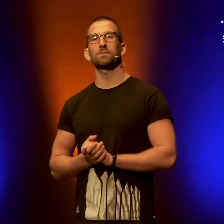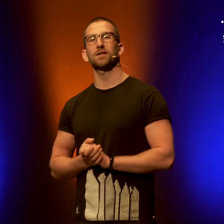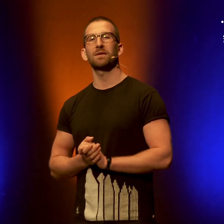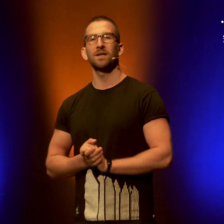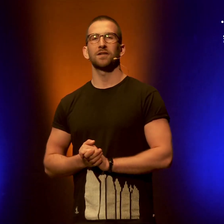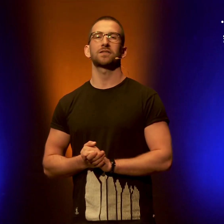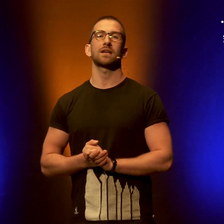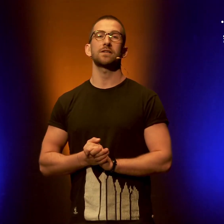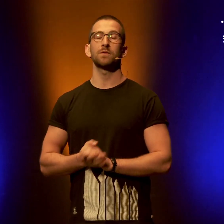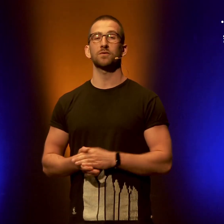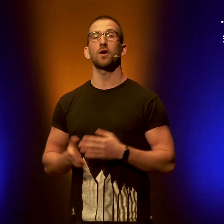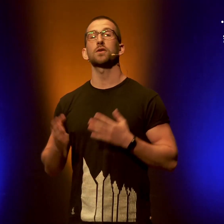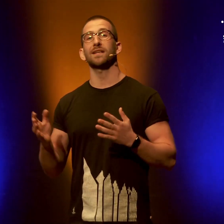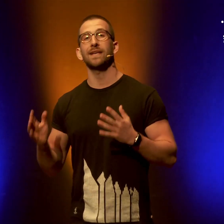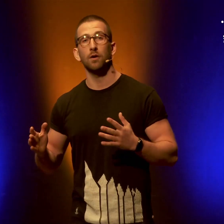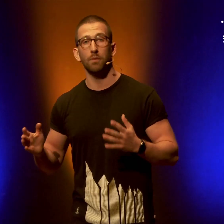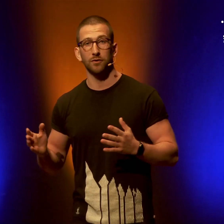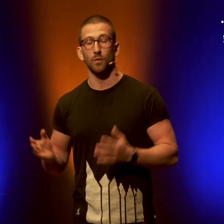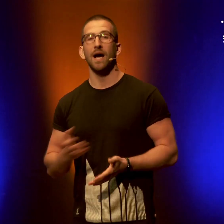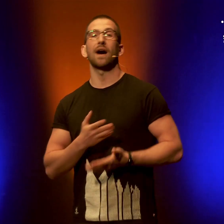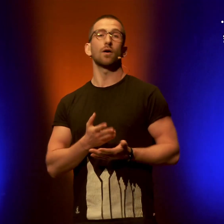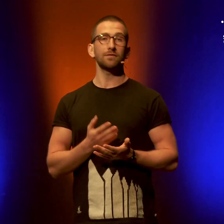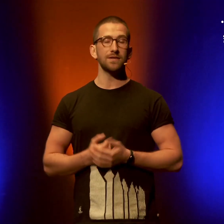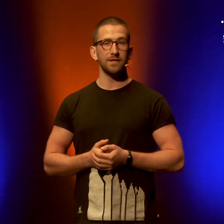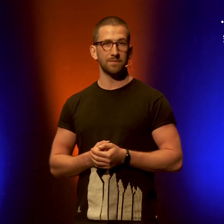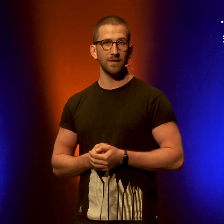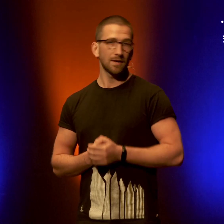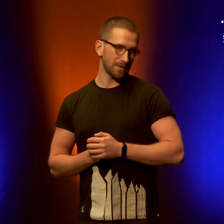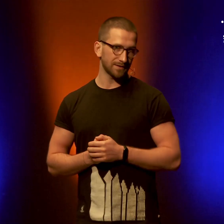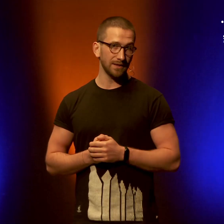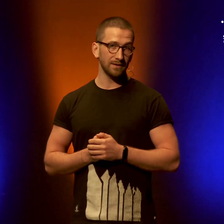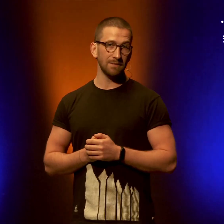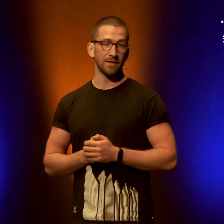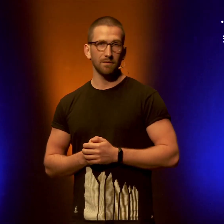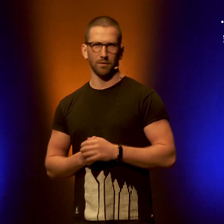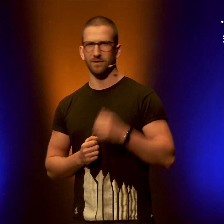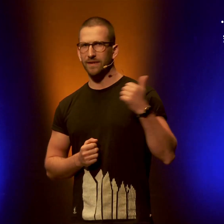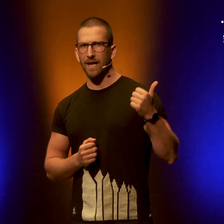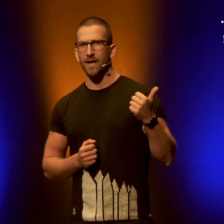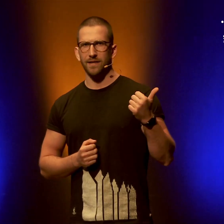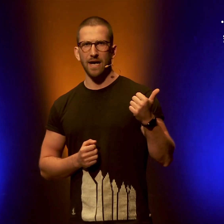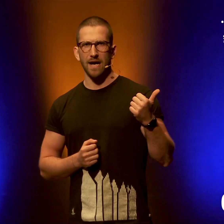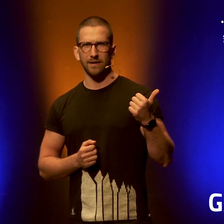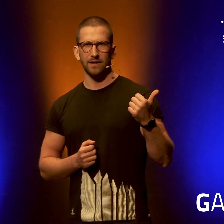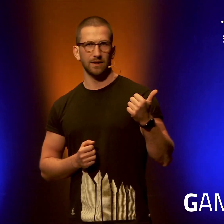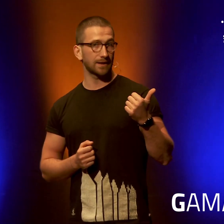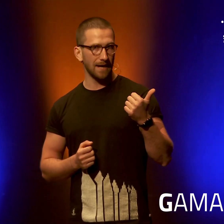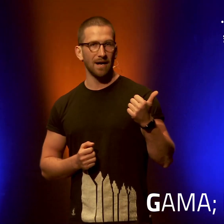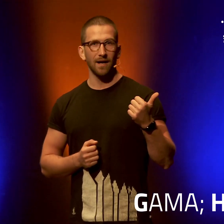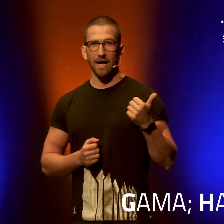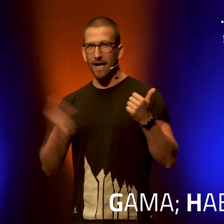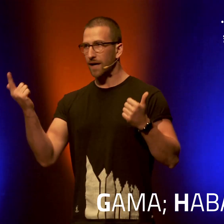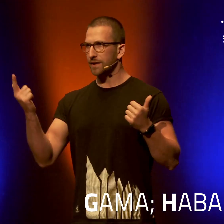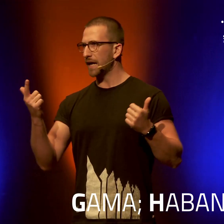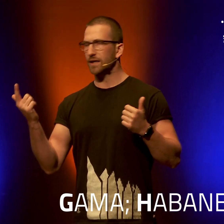Tym oto sposobem dotarliśmy już do ostatniego portu, a odwiedziliśmy między innymi port G jak